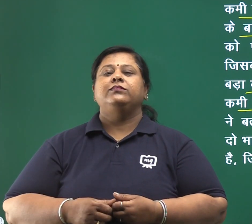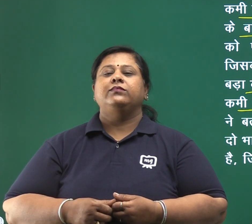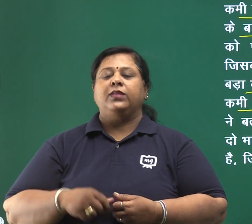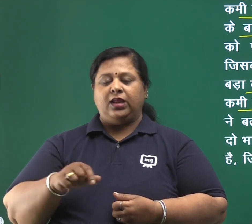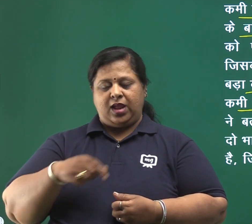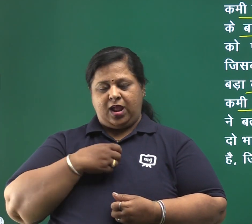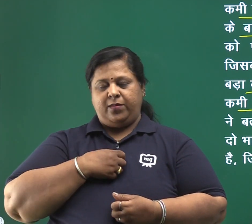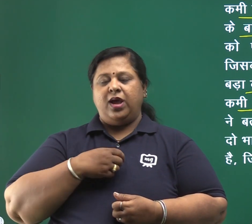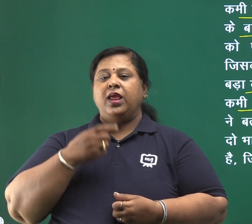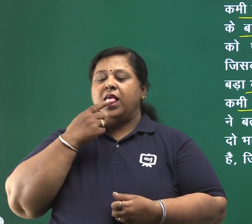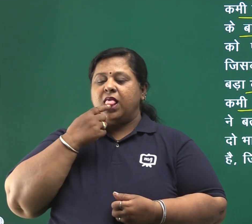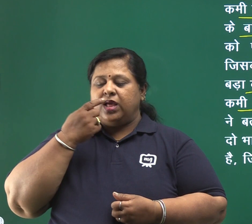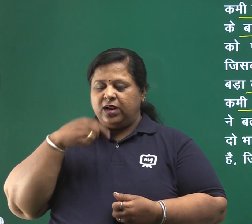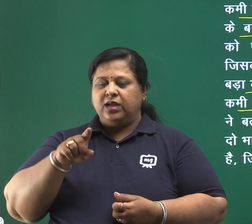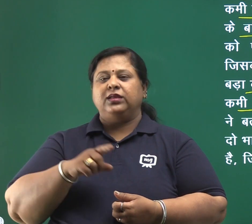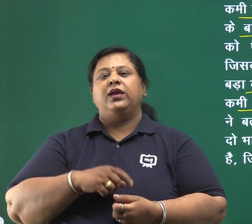कि हमारे रक्त के